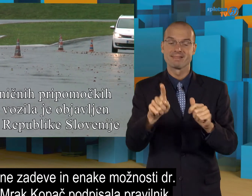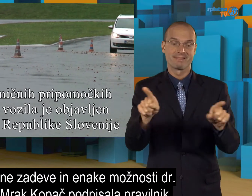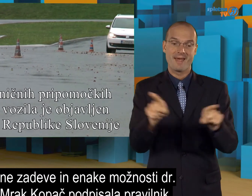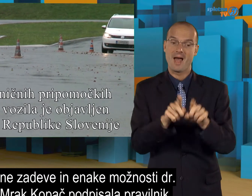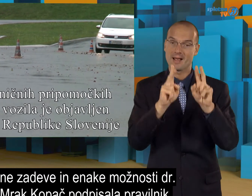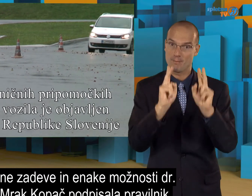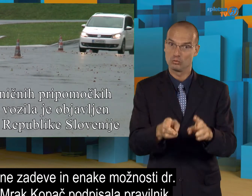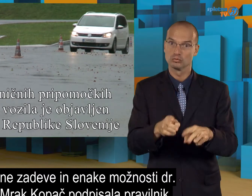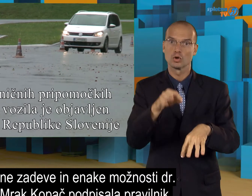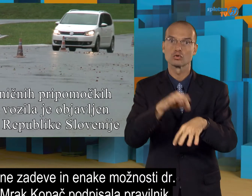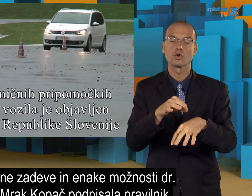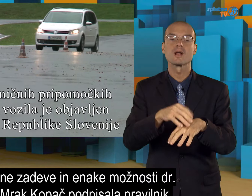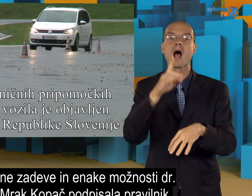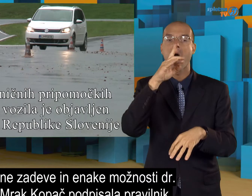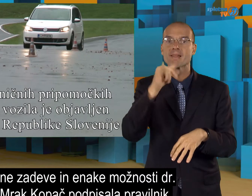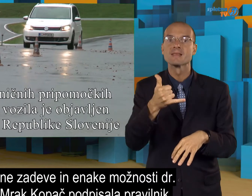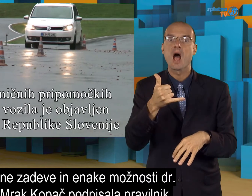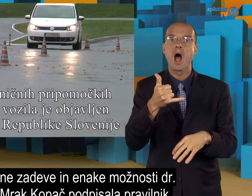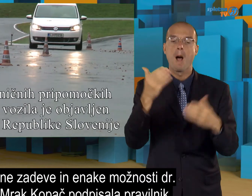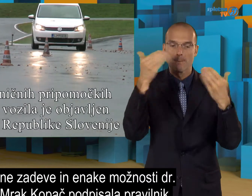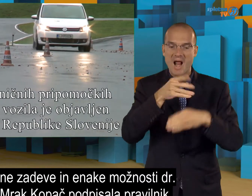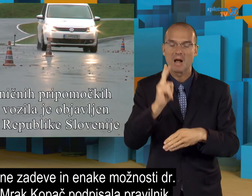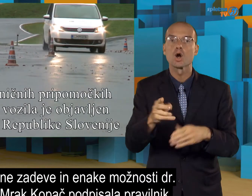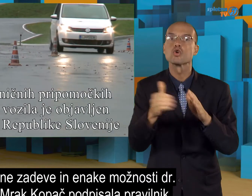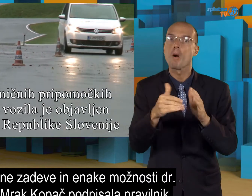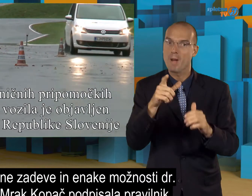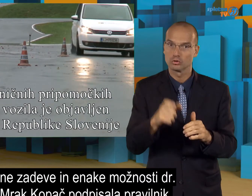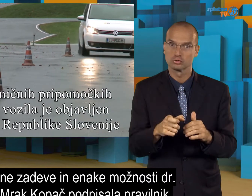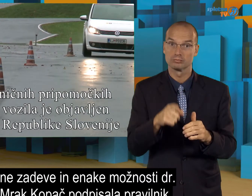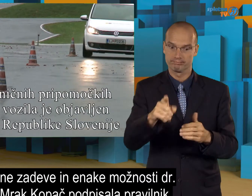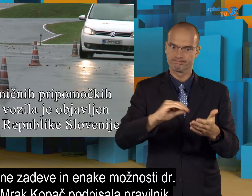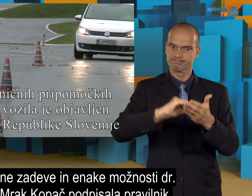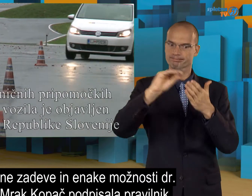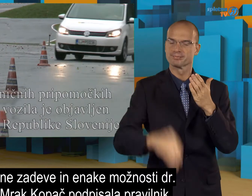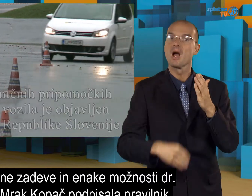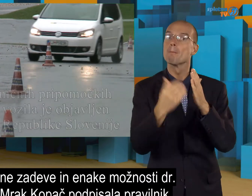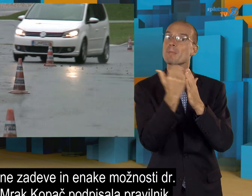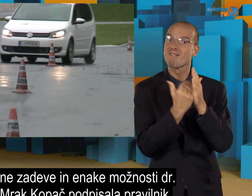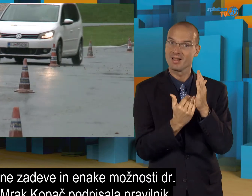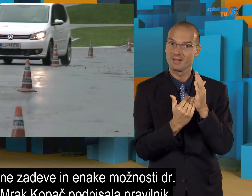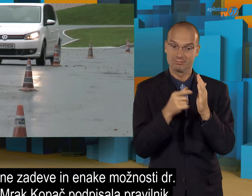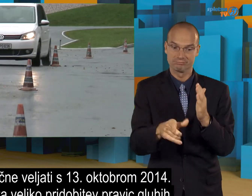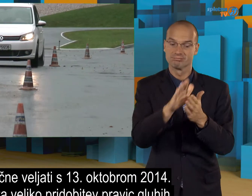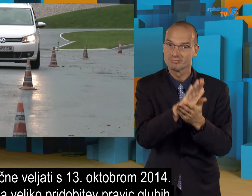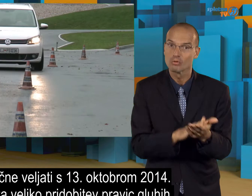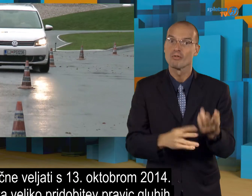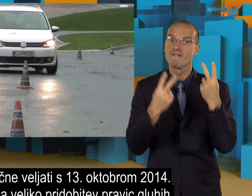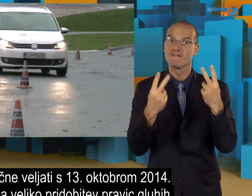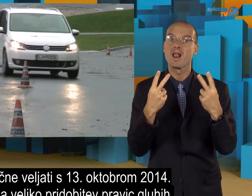doktorica Anja Mrak Kopač, podpisala pravilnik, ki začne veljati s 13. oktobrom 2014.